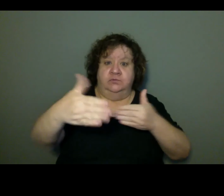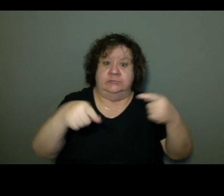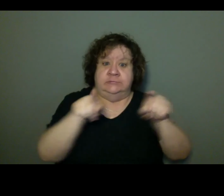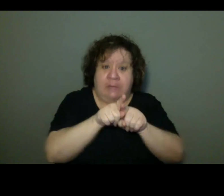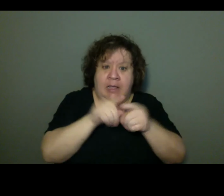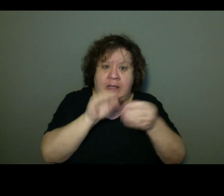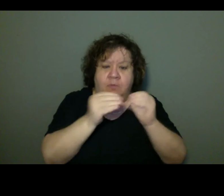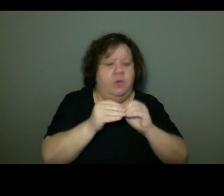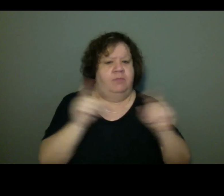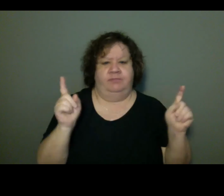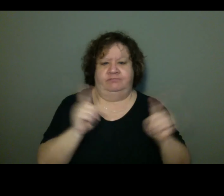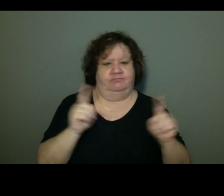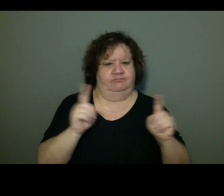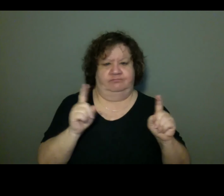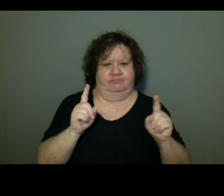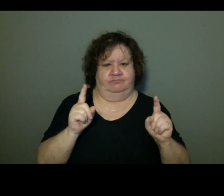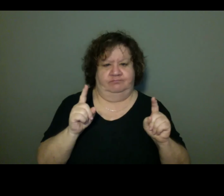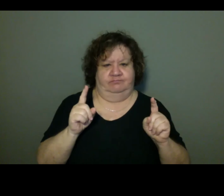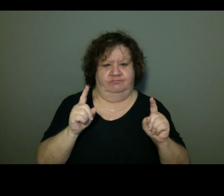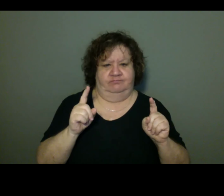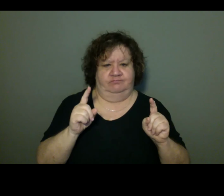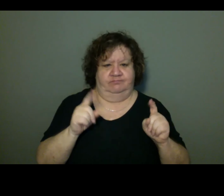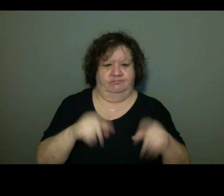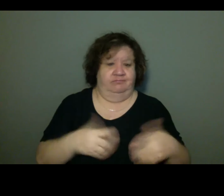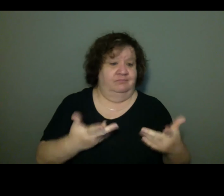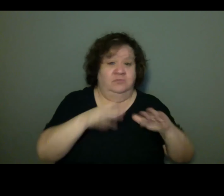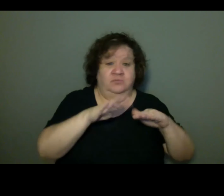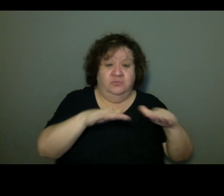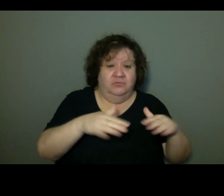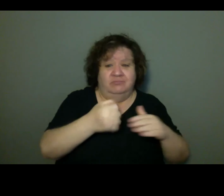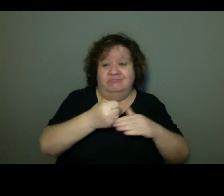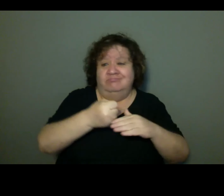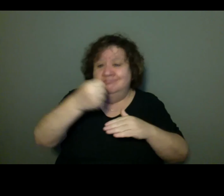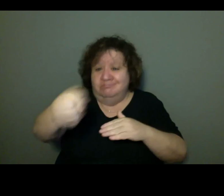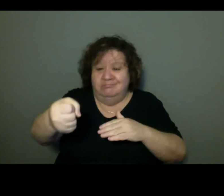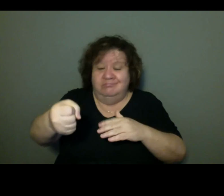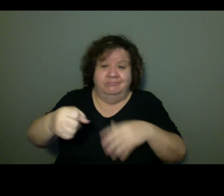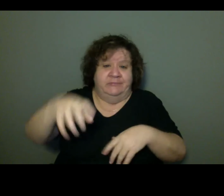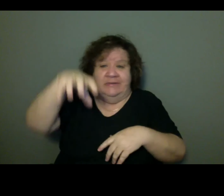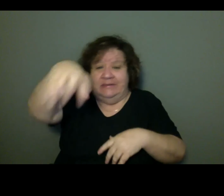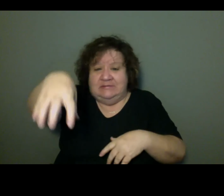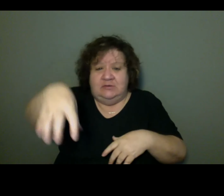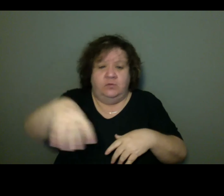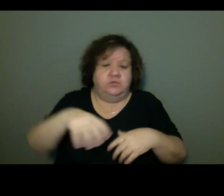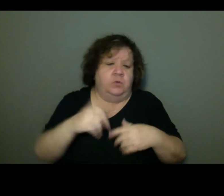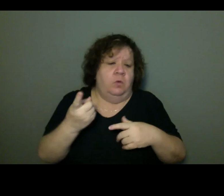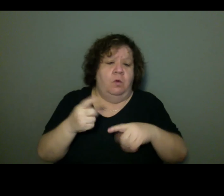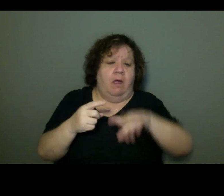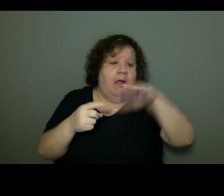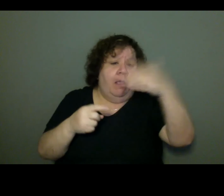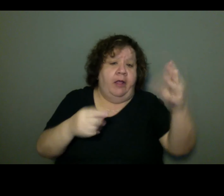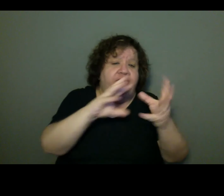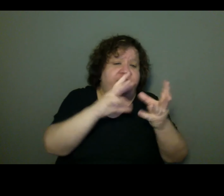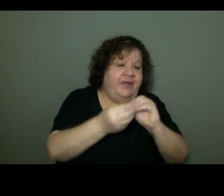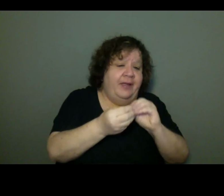necesidad de ofrecer reparación y de poder hablar con las